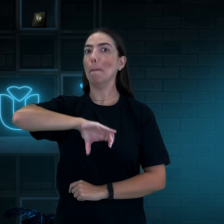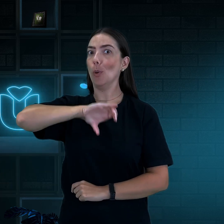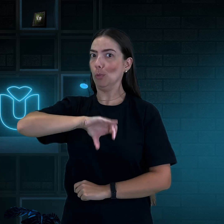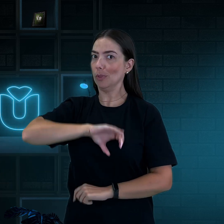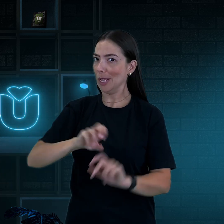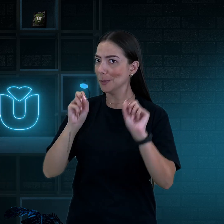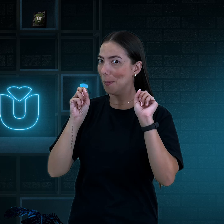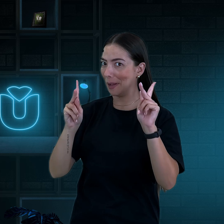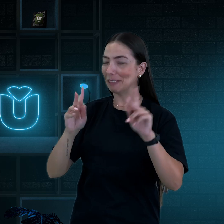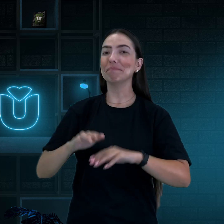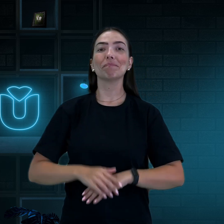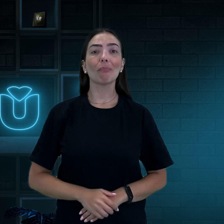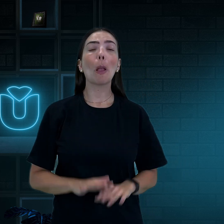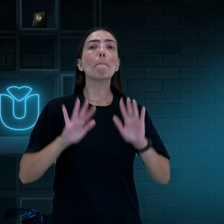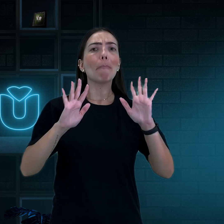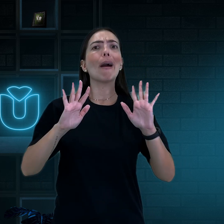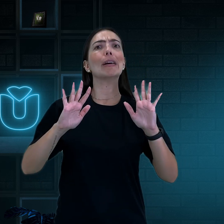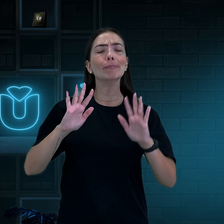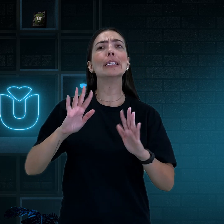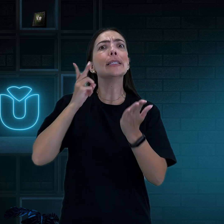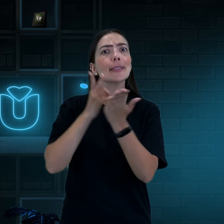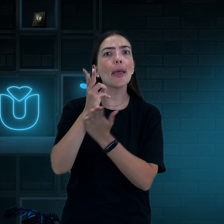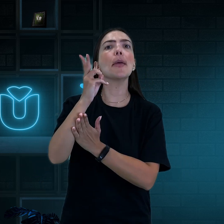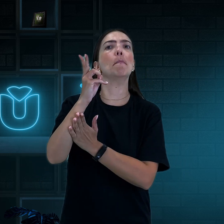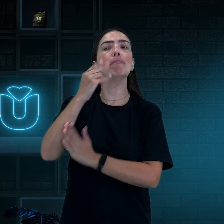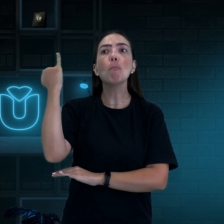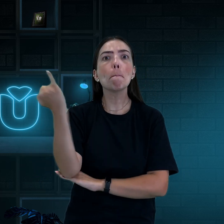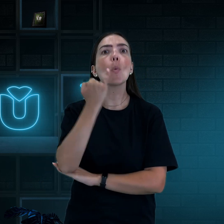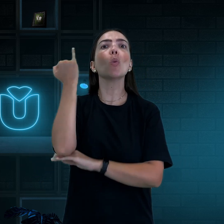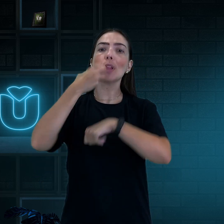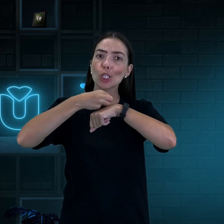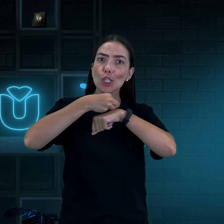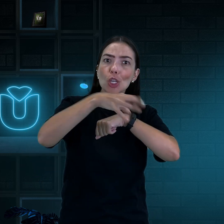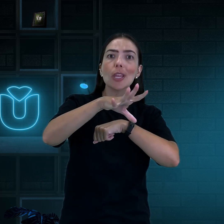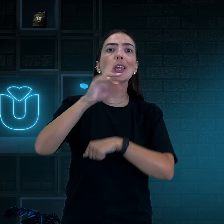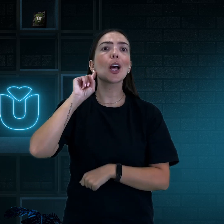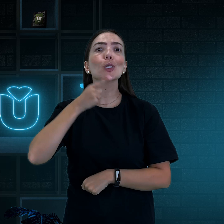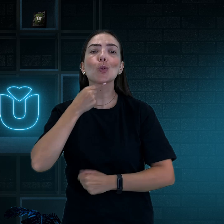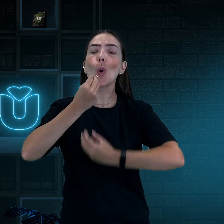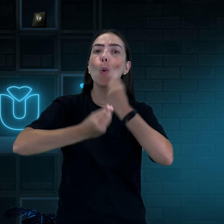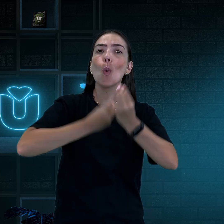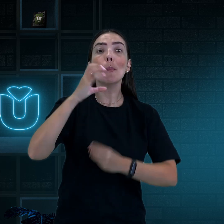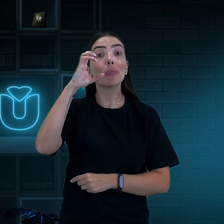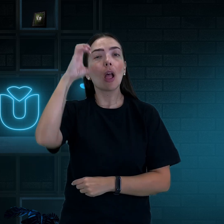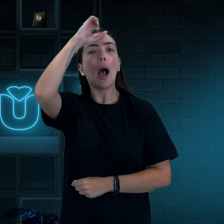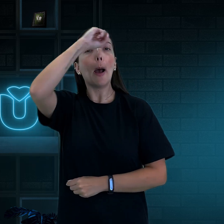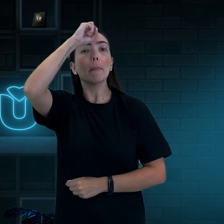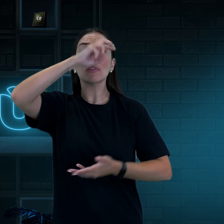segunda língua é o português, ok? Mas sempre é importante dar uma dica para o surdo como